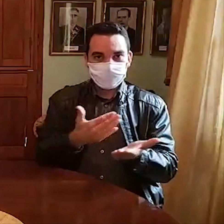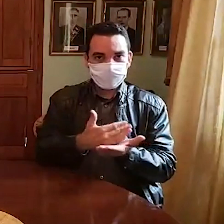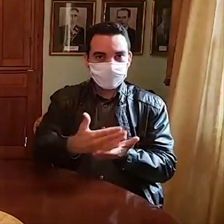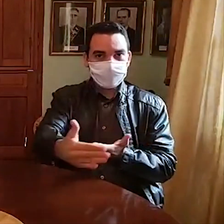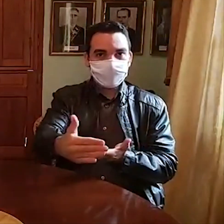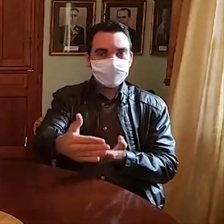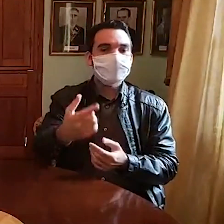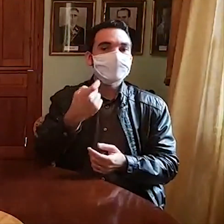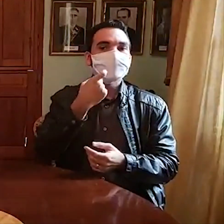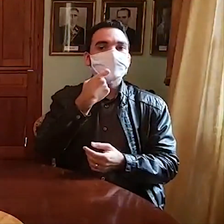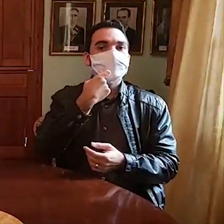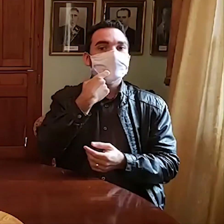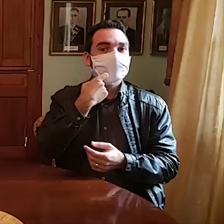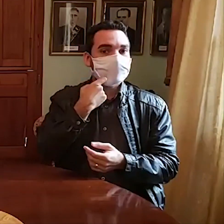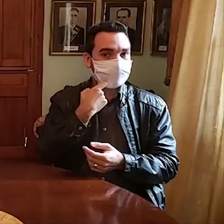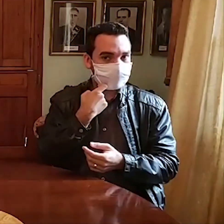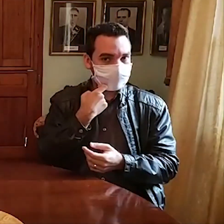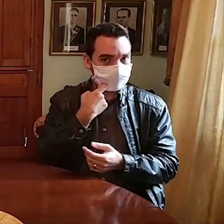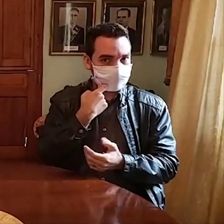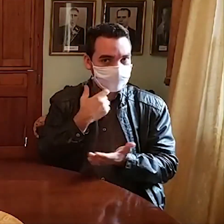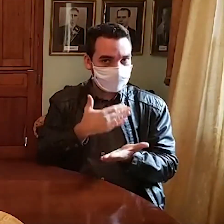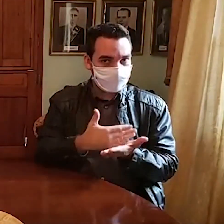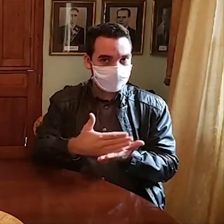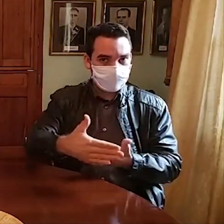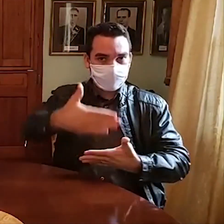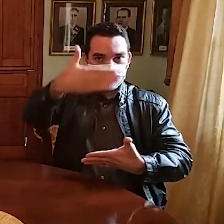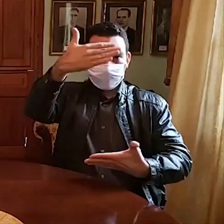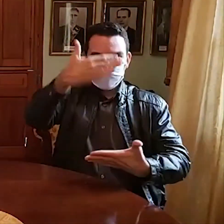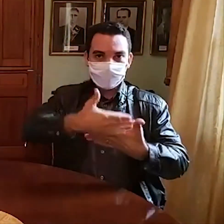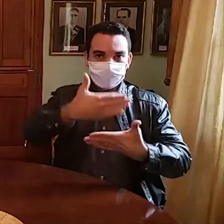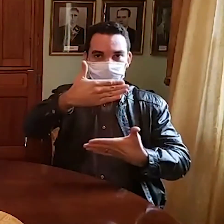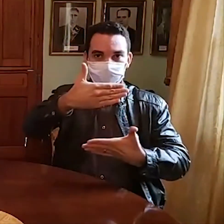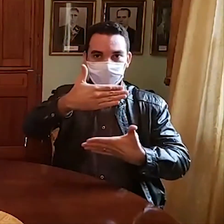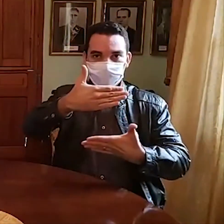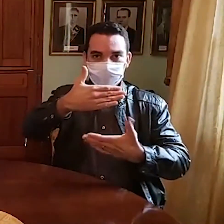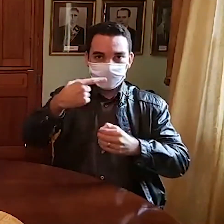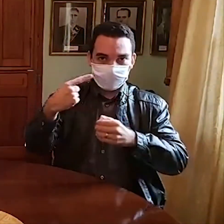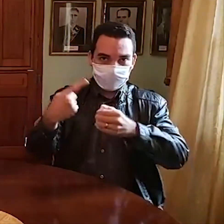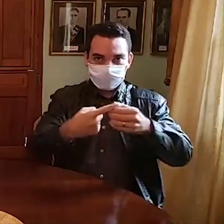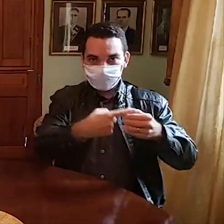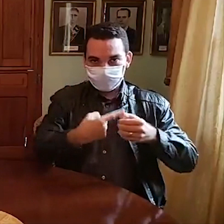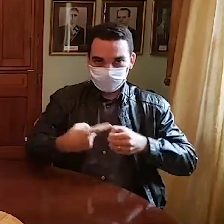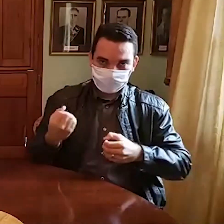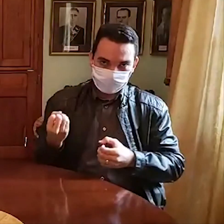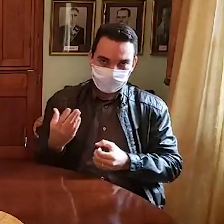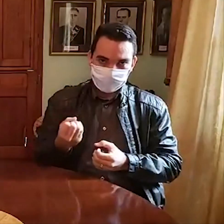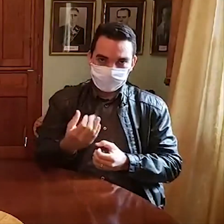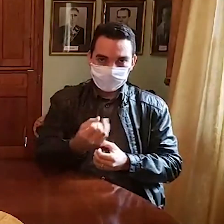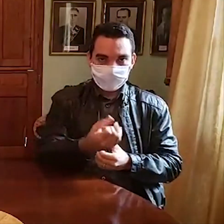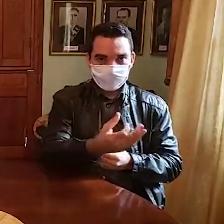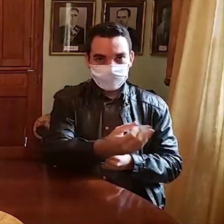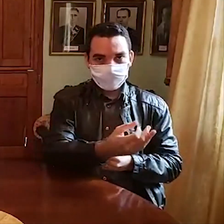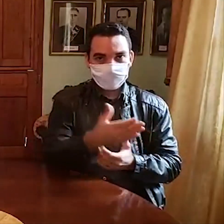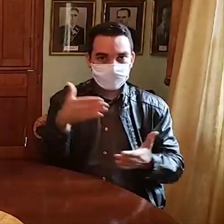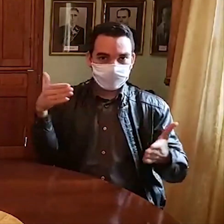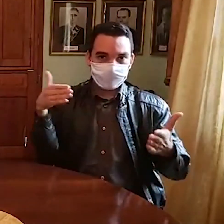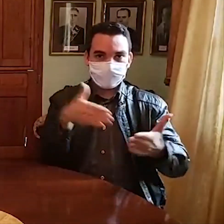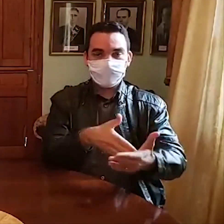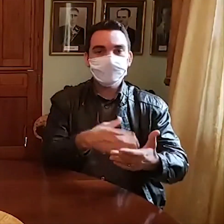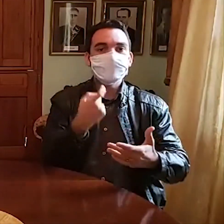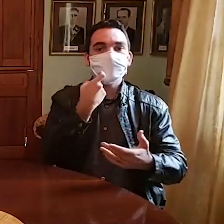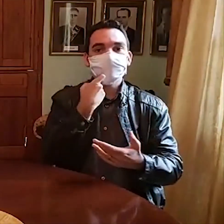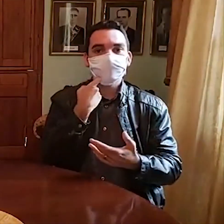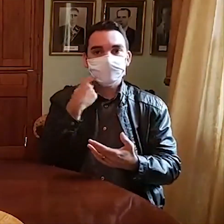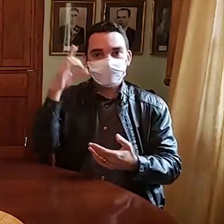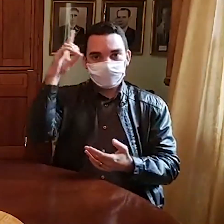dando 48 horas e em razão de passagem já comprada cê adquiridas